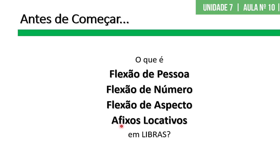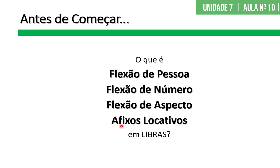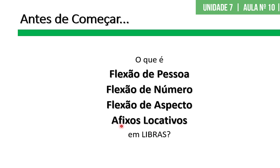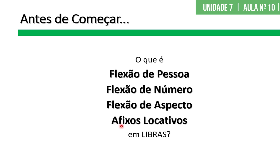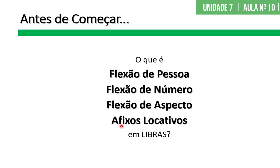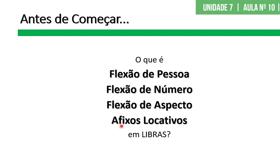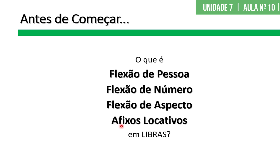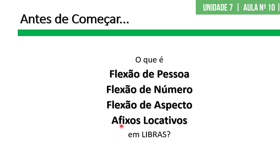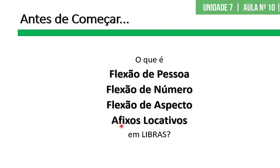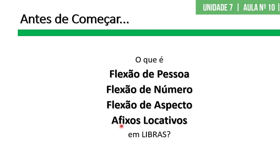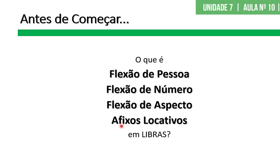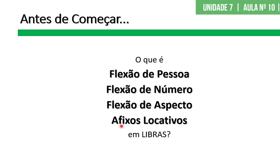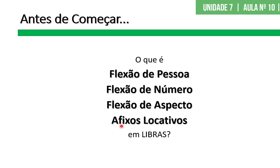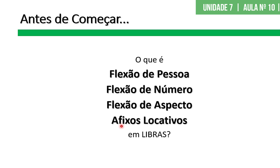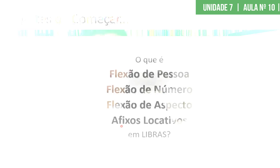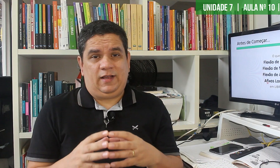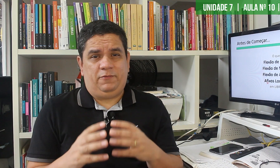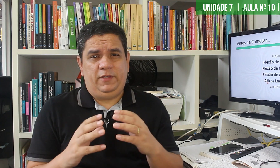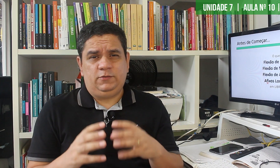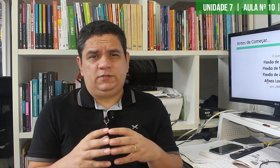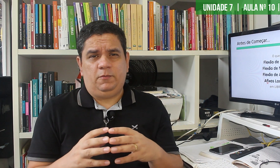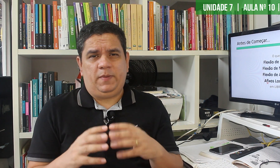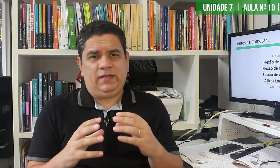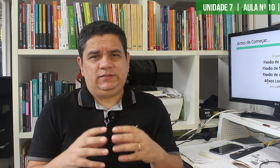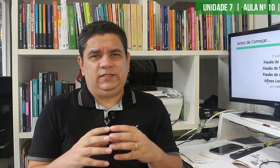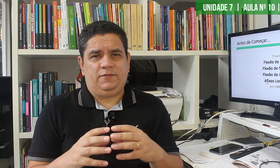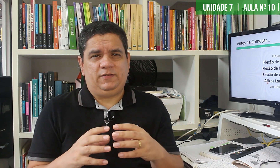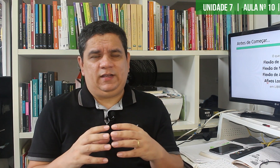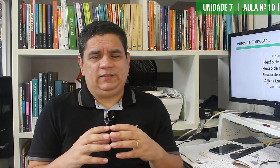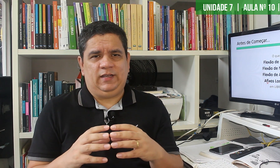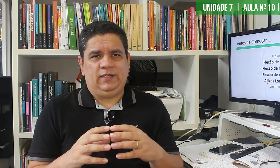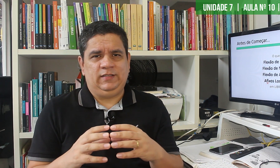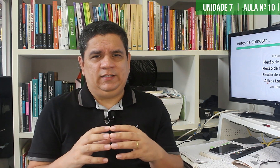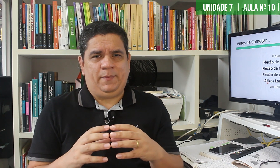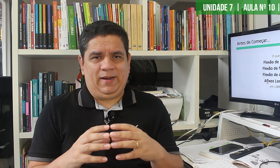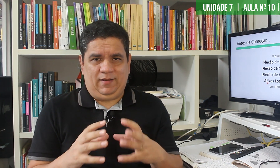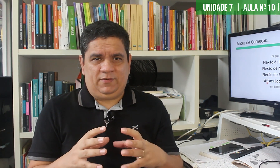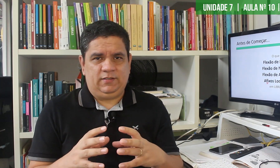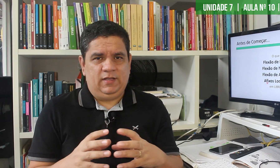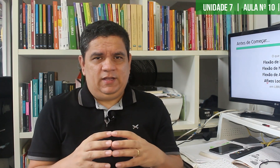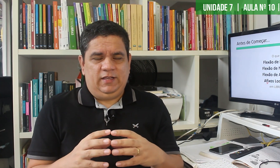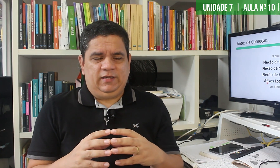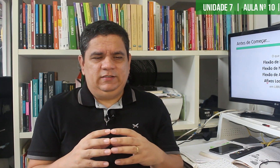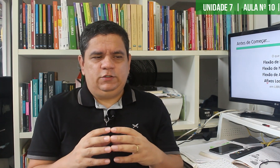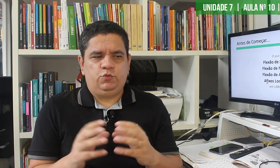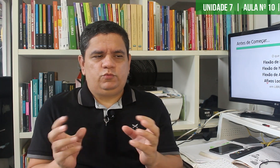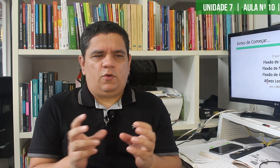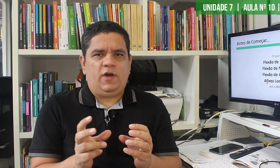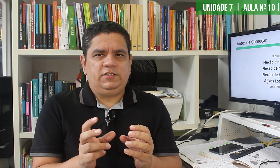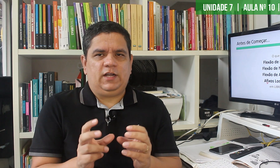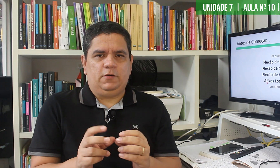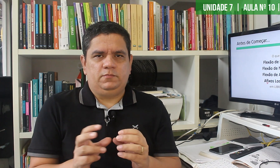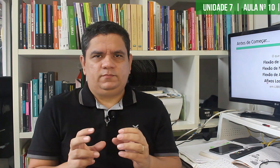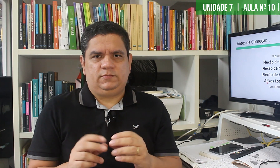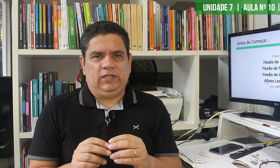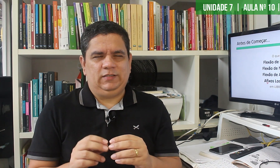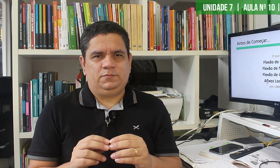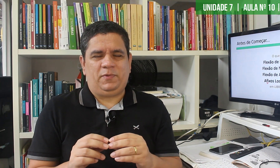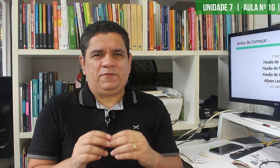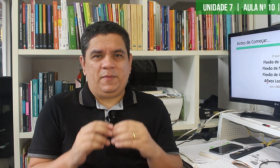para recapitular, tá? Afixos são partes da palavra que se juntam a um radical, tá? Para ficar mais